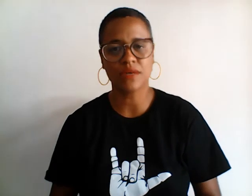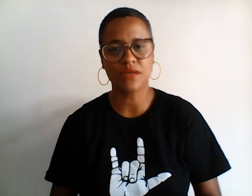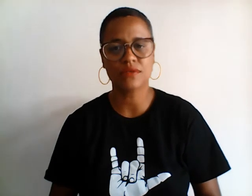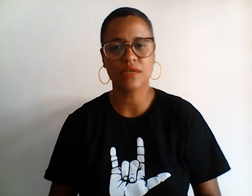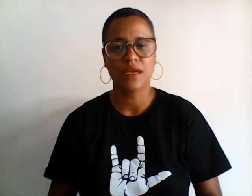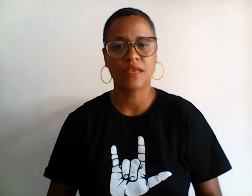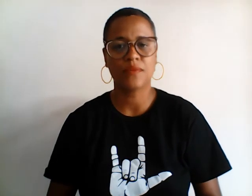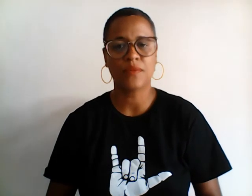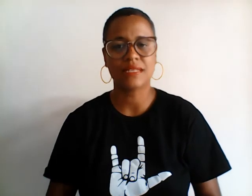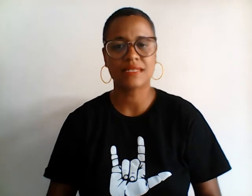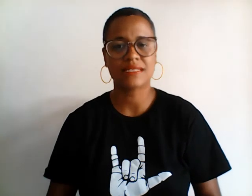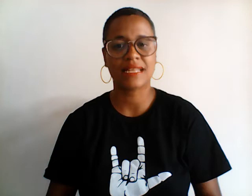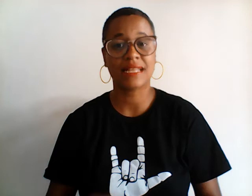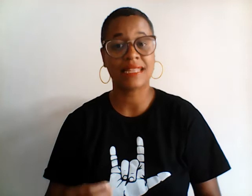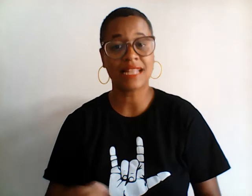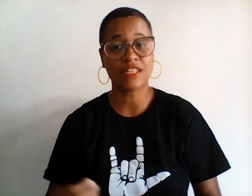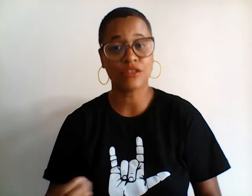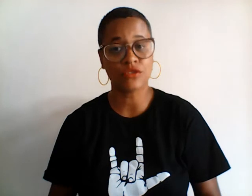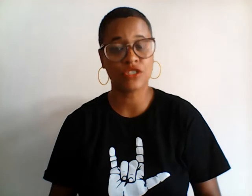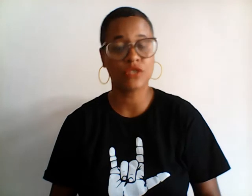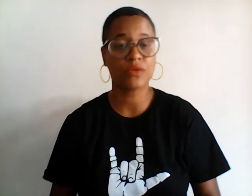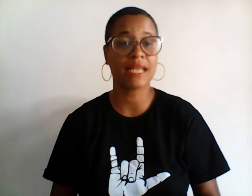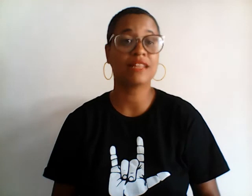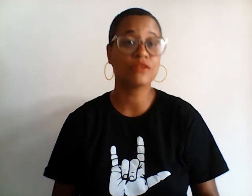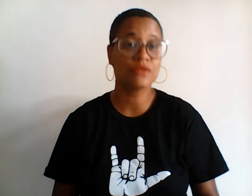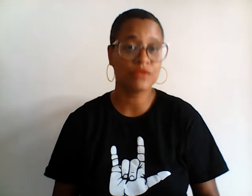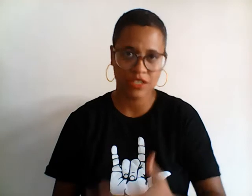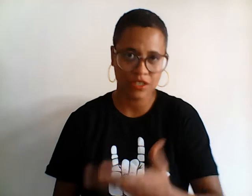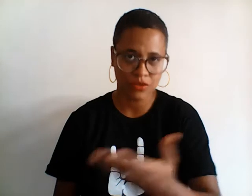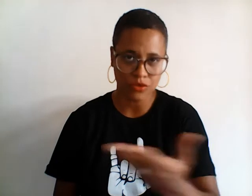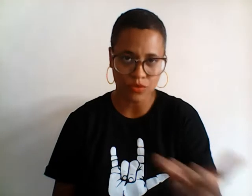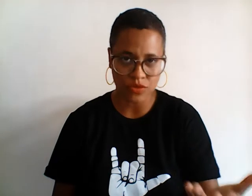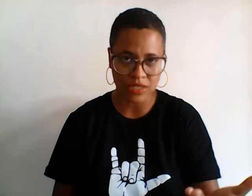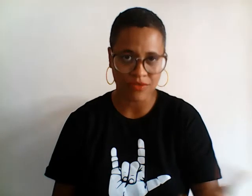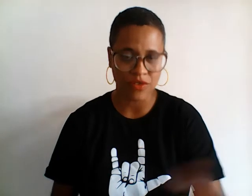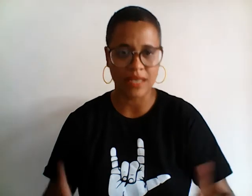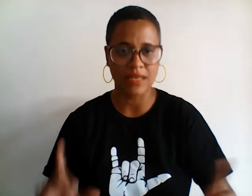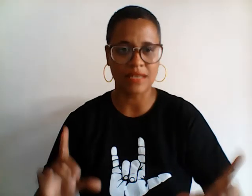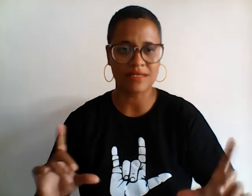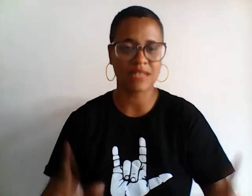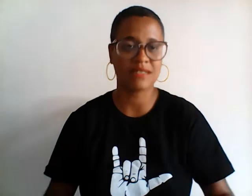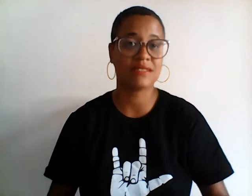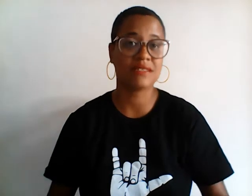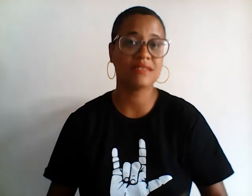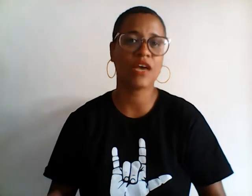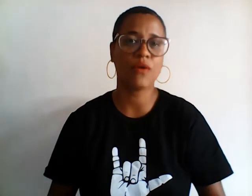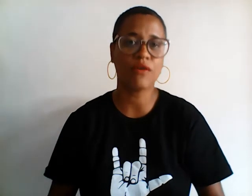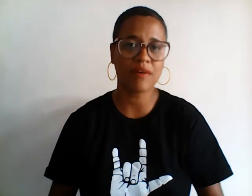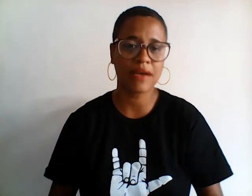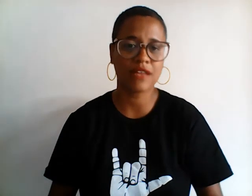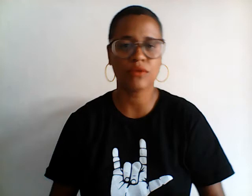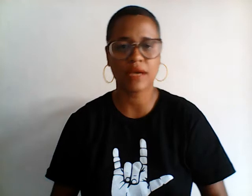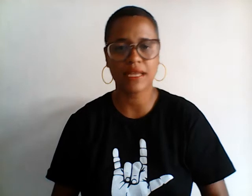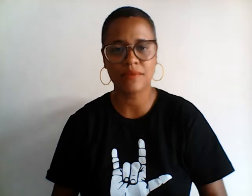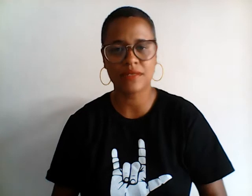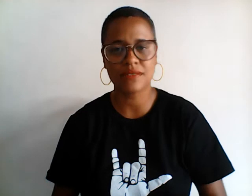mãos que podem ser da datilologia. O que é a datilologia? Todo mundo já viu aí as imagenzinhas, é o alfabeto em Libras.